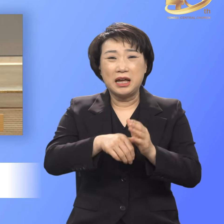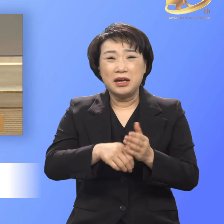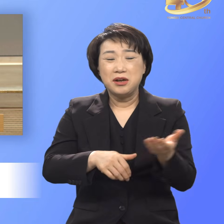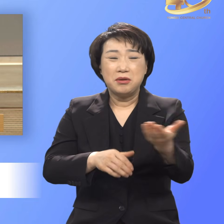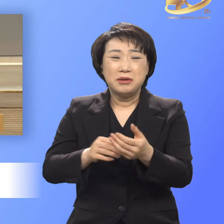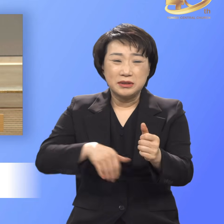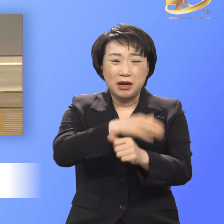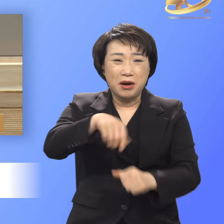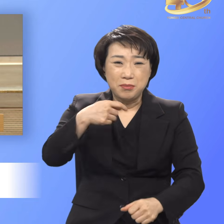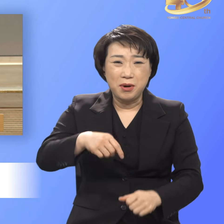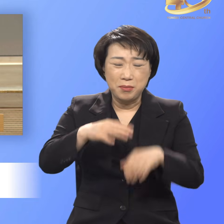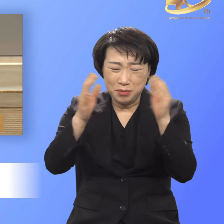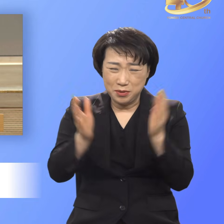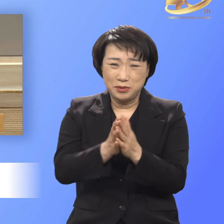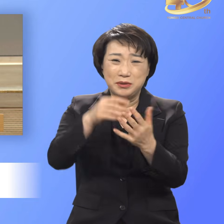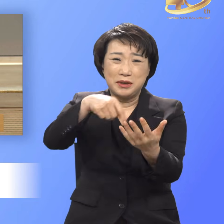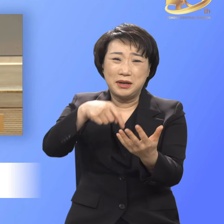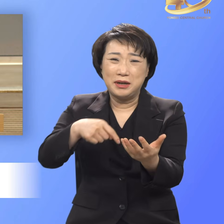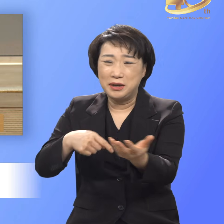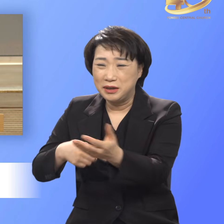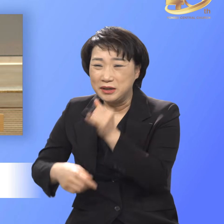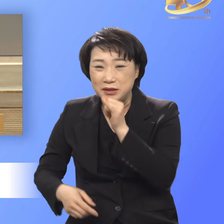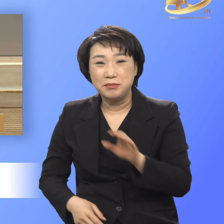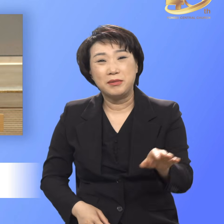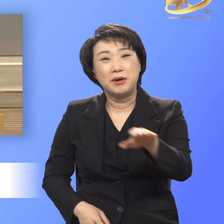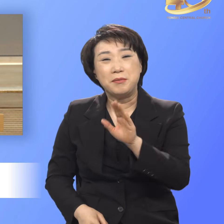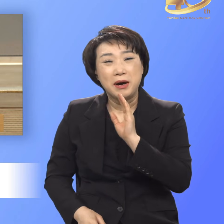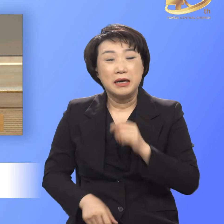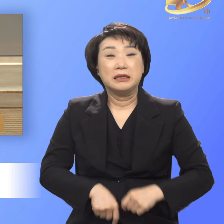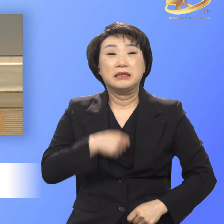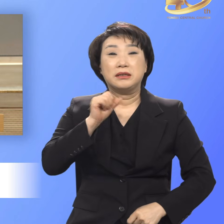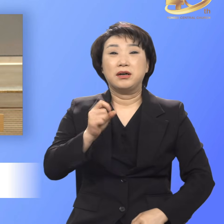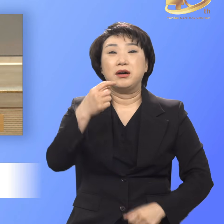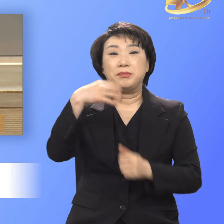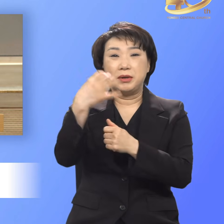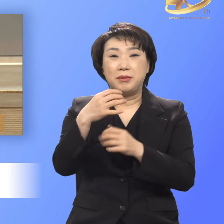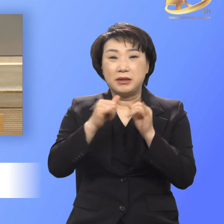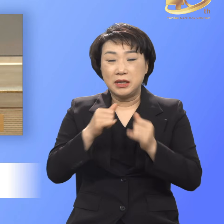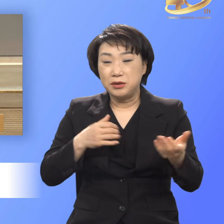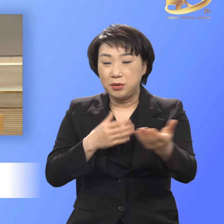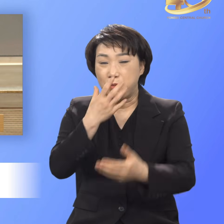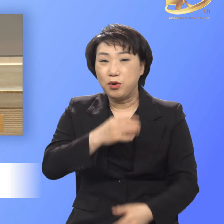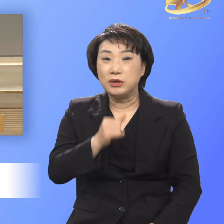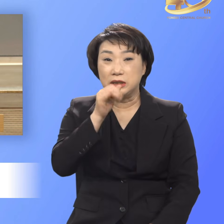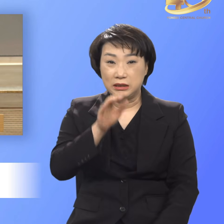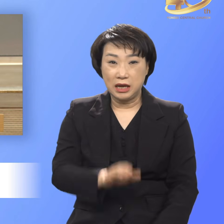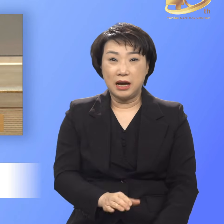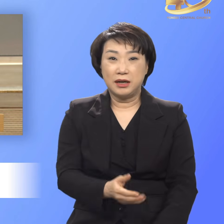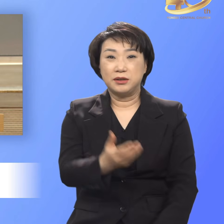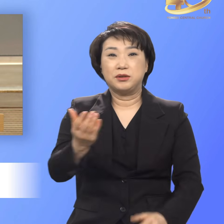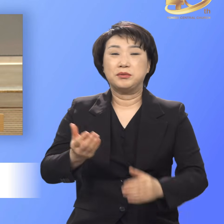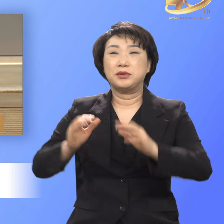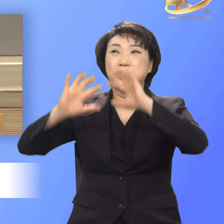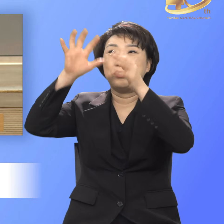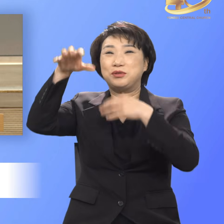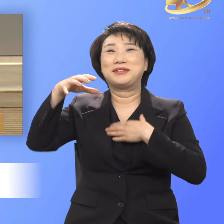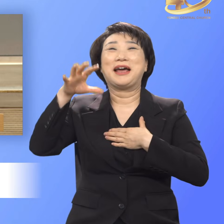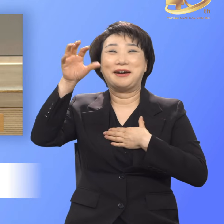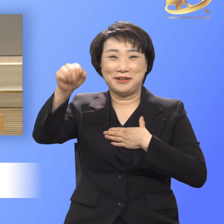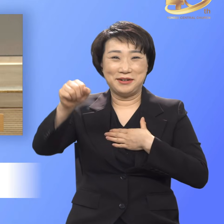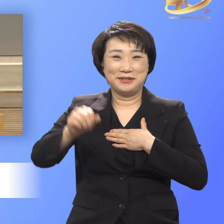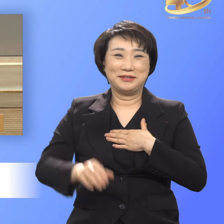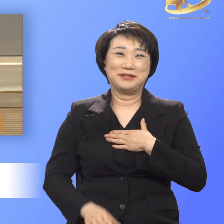어떤 상황이 온다고 다 일러줬어. 의를 위해 핍박을 받는 자는 복이 있나니 천국이 저희